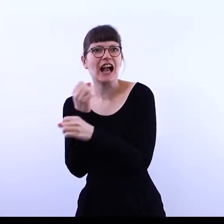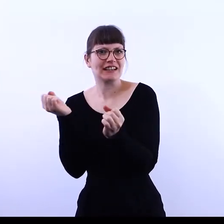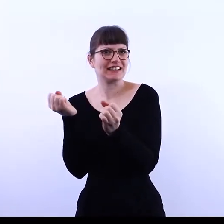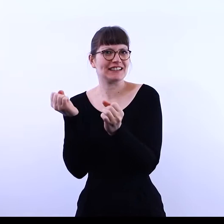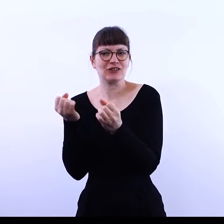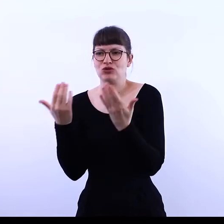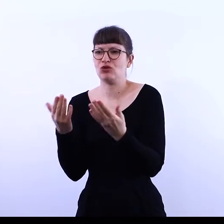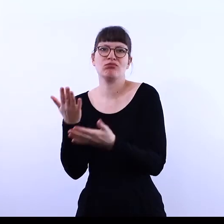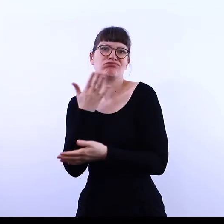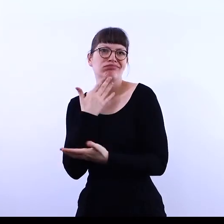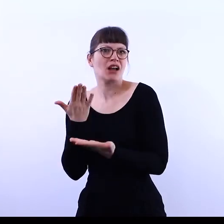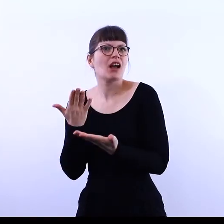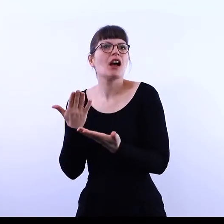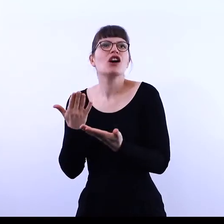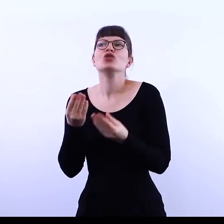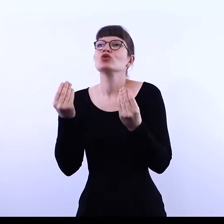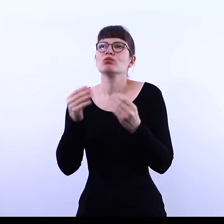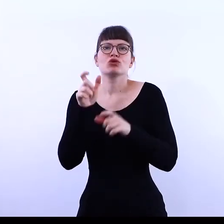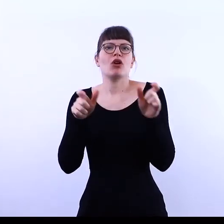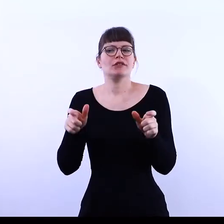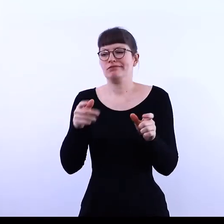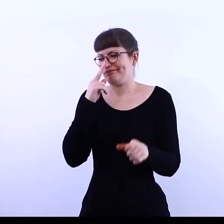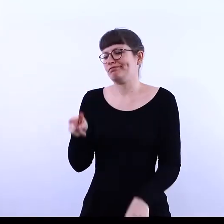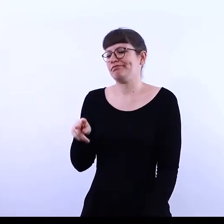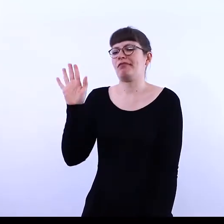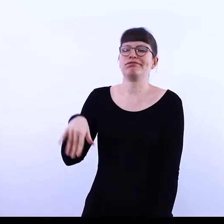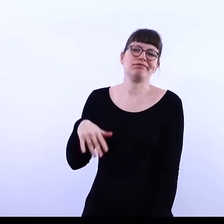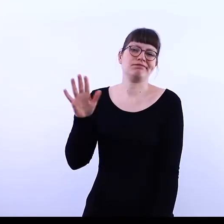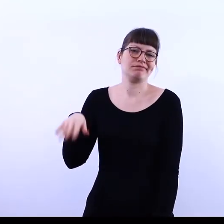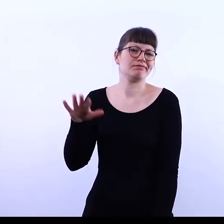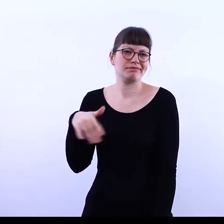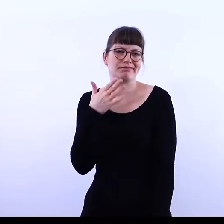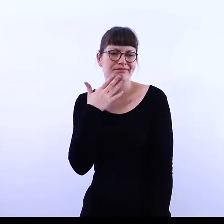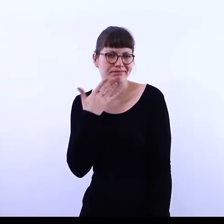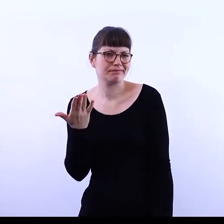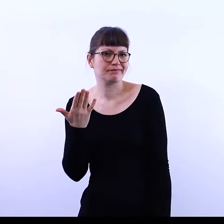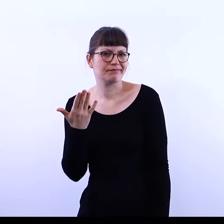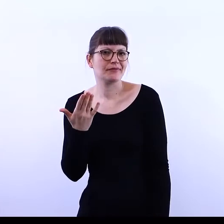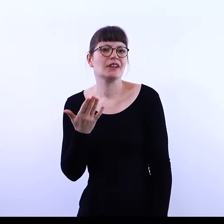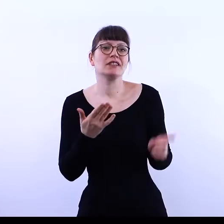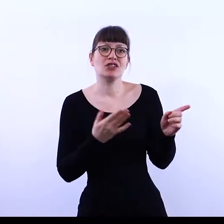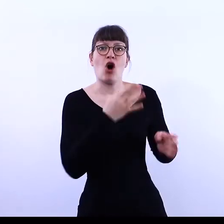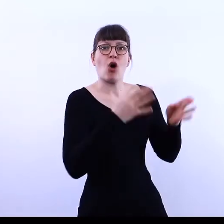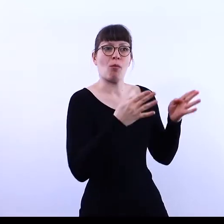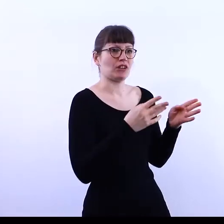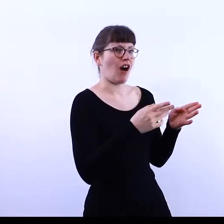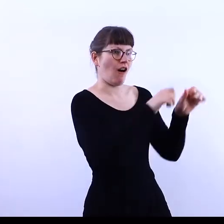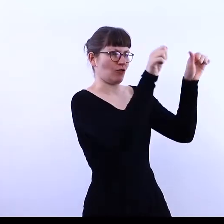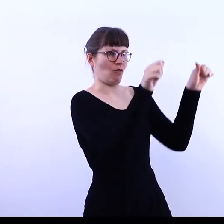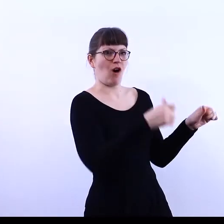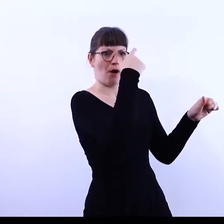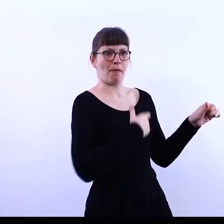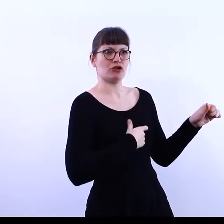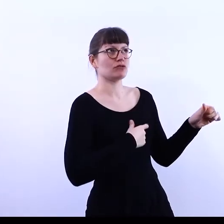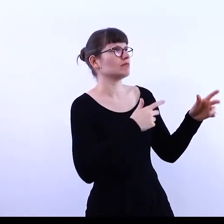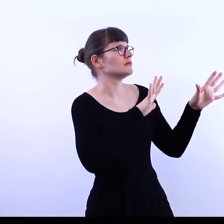wird lustigerweise oft unterschätzt. Also dort, wo sozusagen diese Humanoiden überschätzt werden, wird diese Art oft unterschätzt.